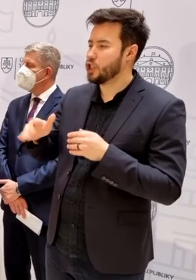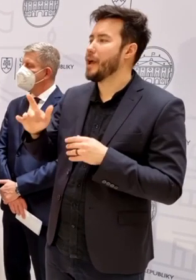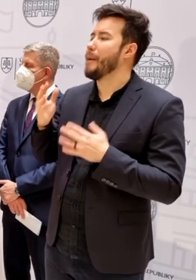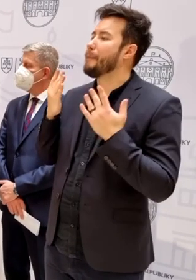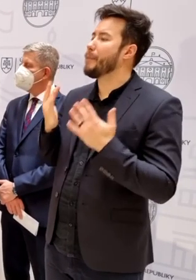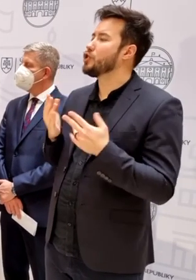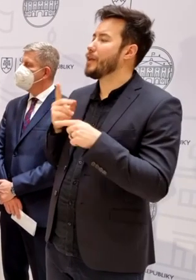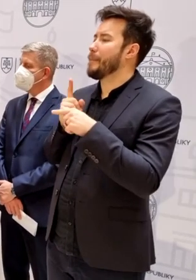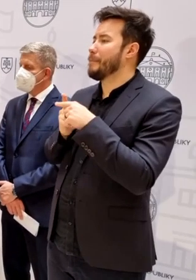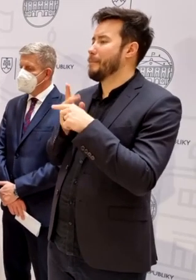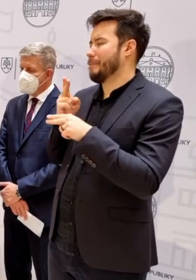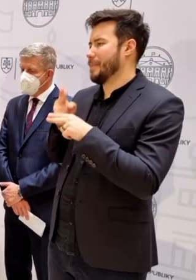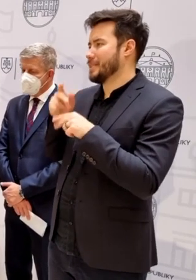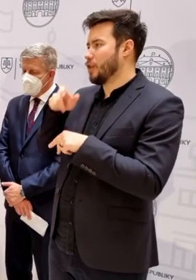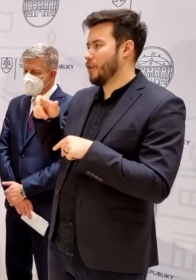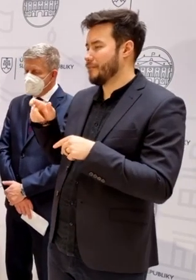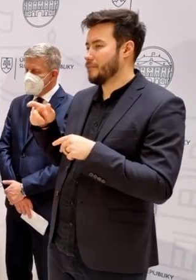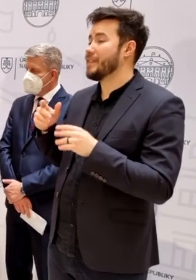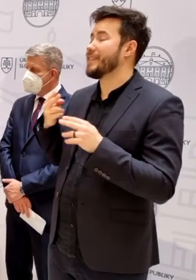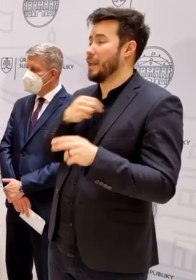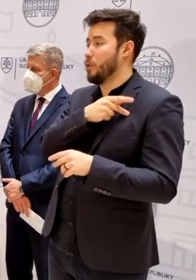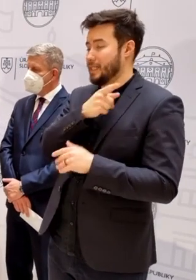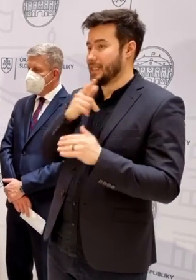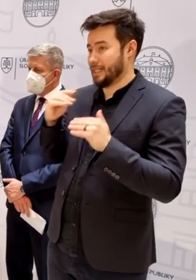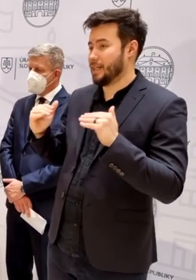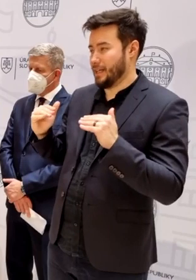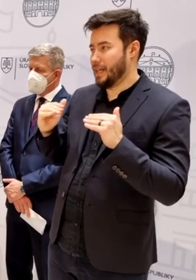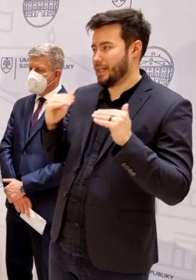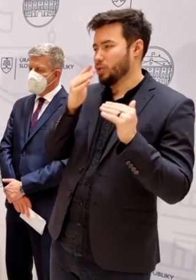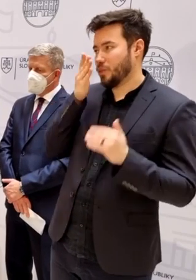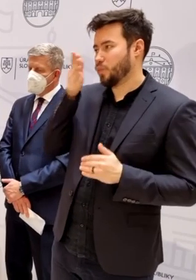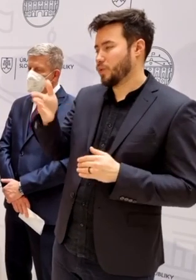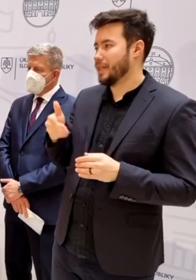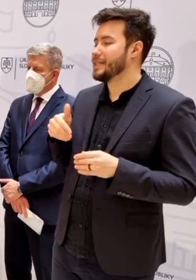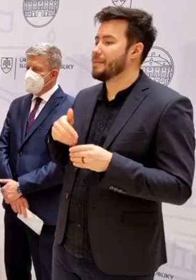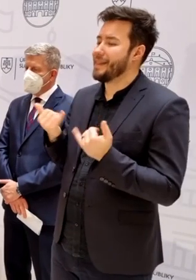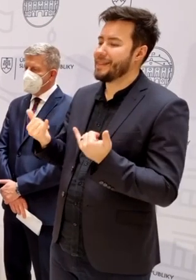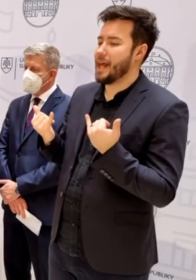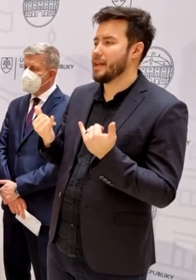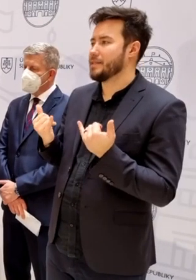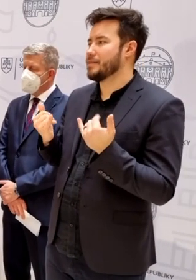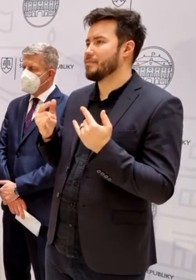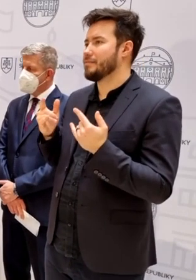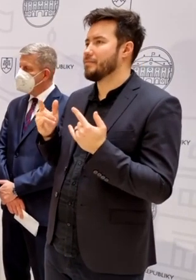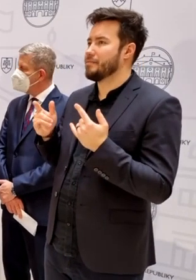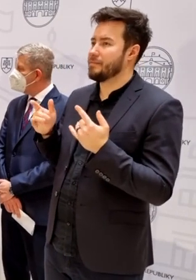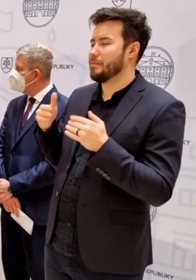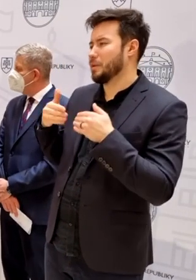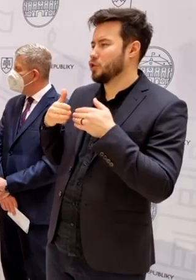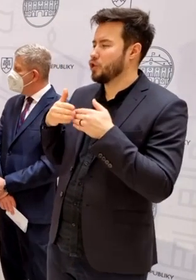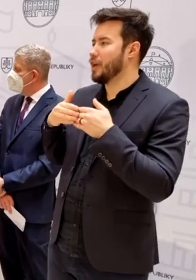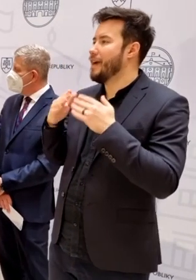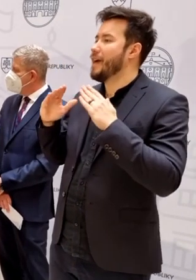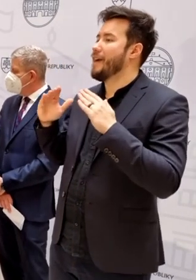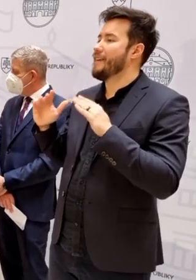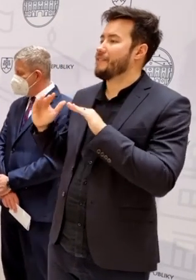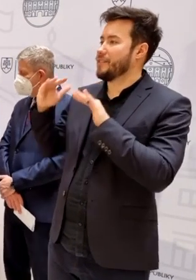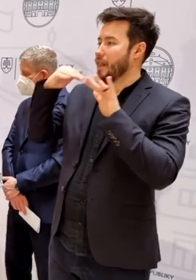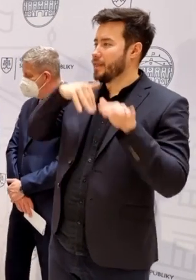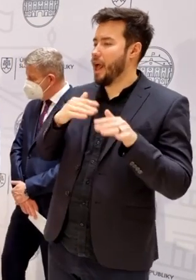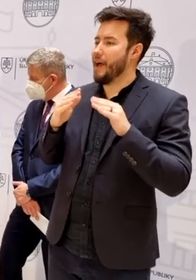pacientov v nemocniciach rásť, aj počty príjmov rásť. Takže teraz sa nachádzame akurát na vrchole tej vlny